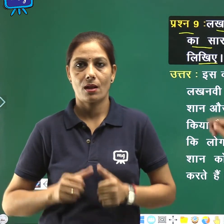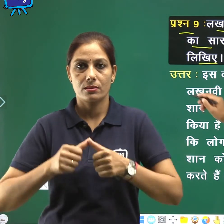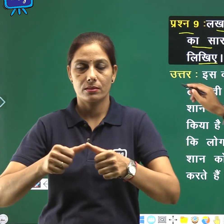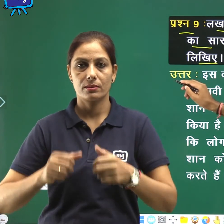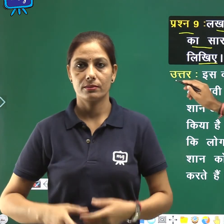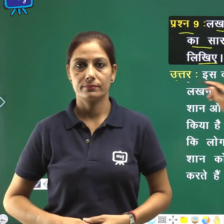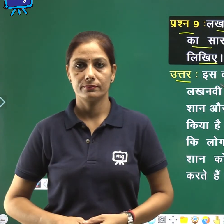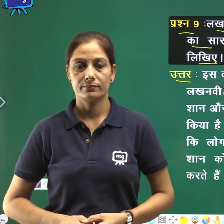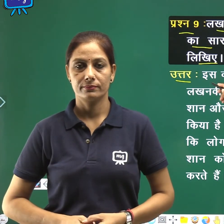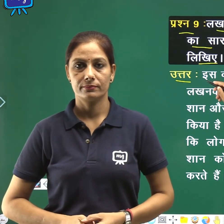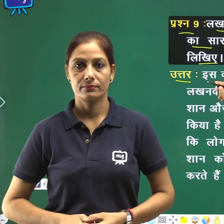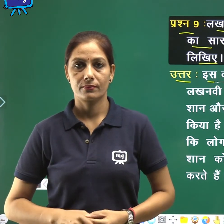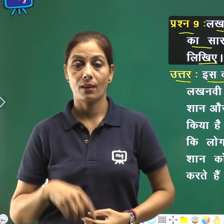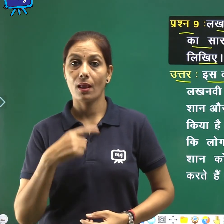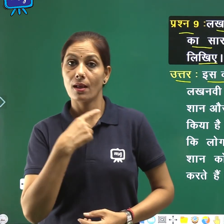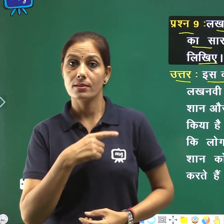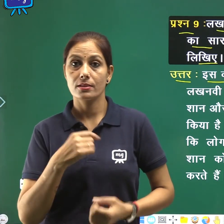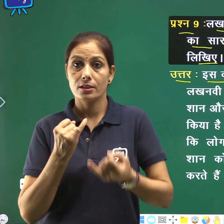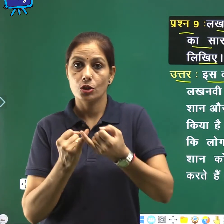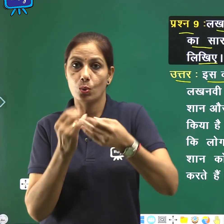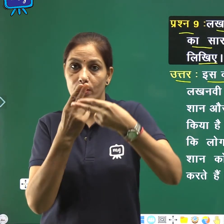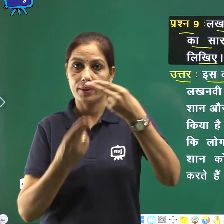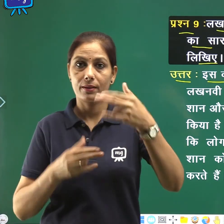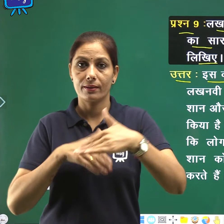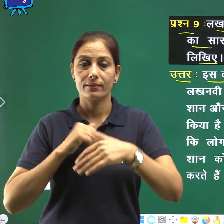उत्तर है, इस कहानी में